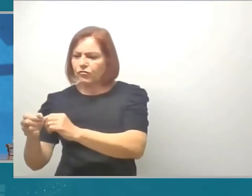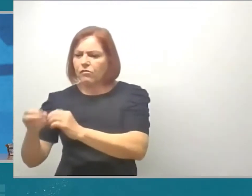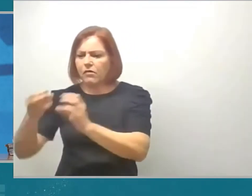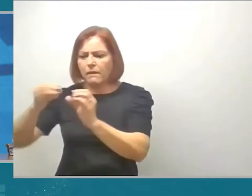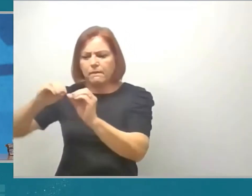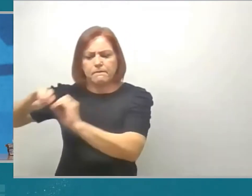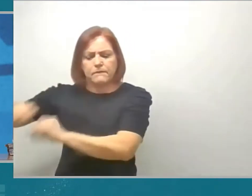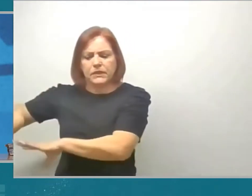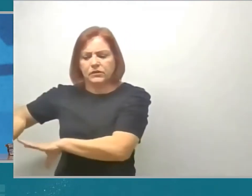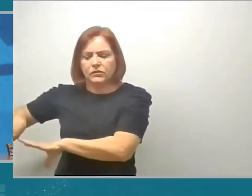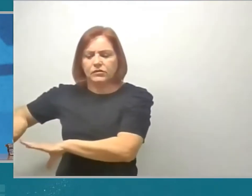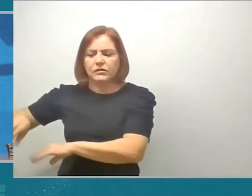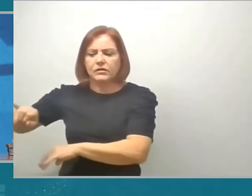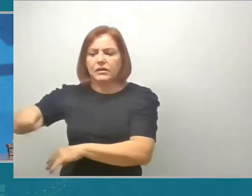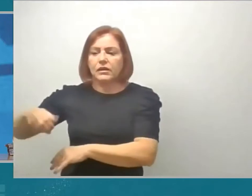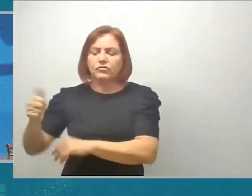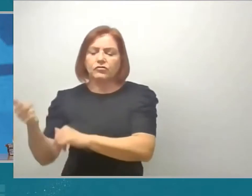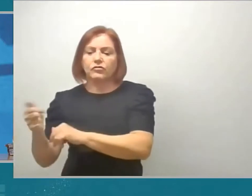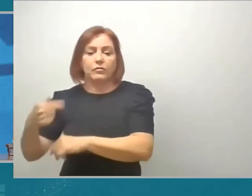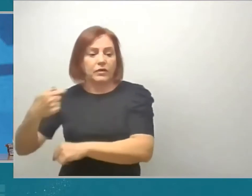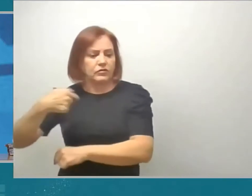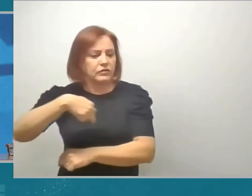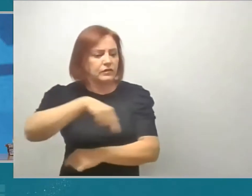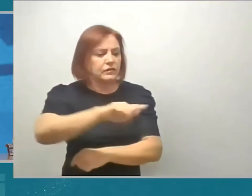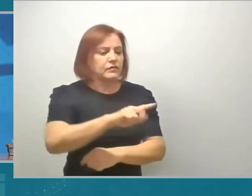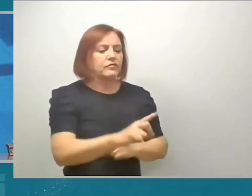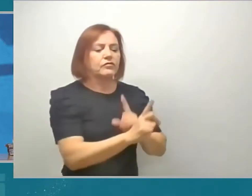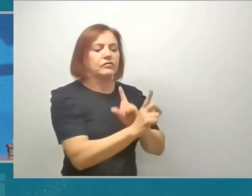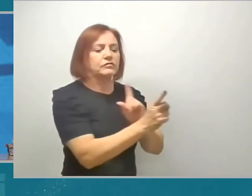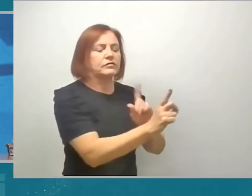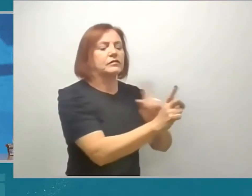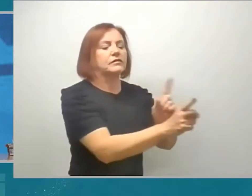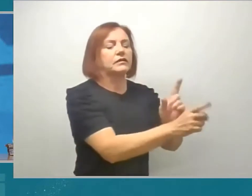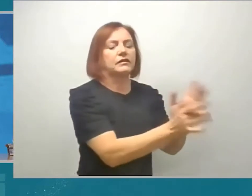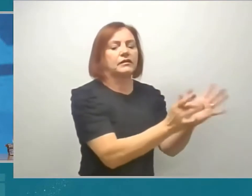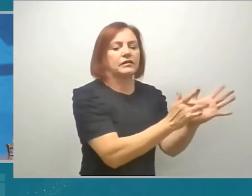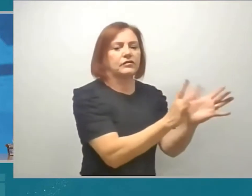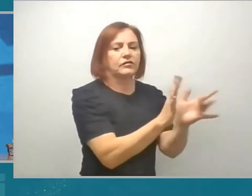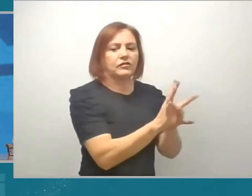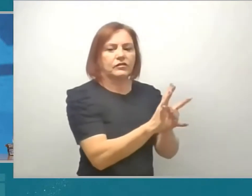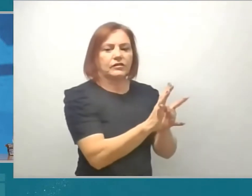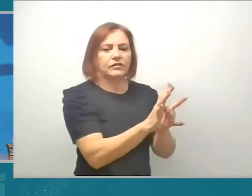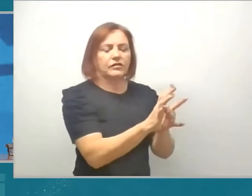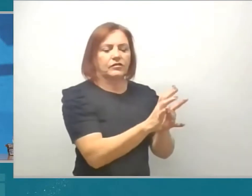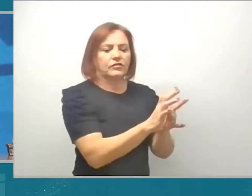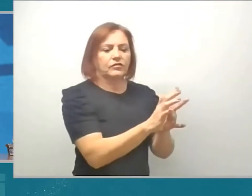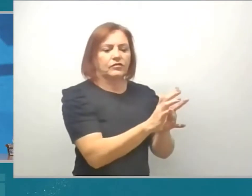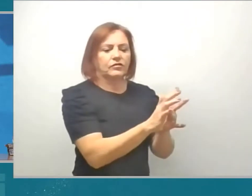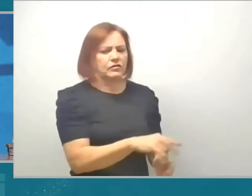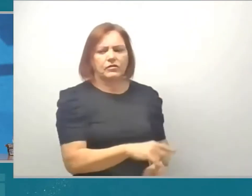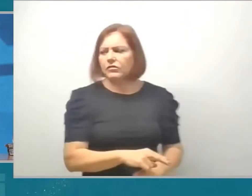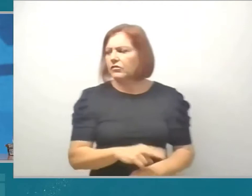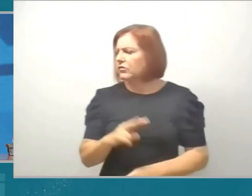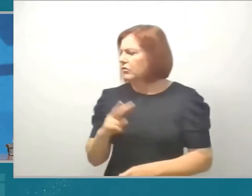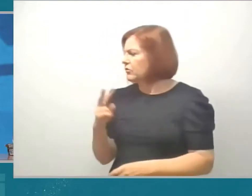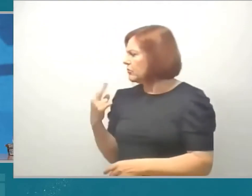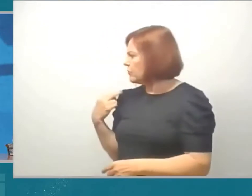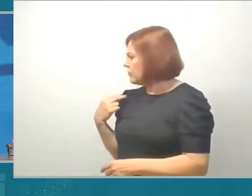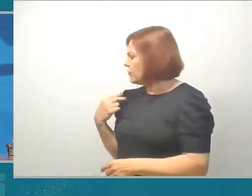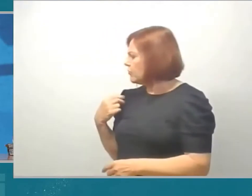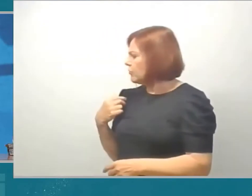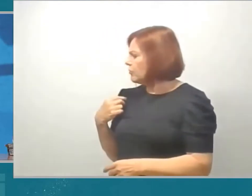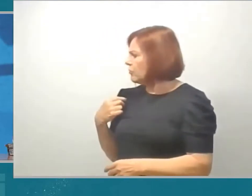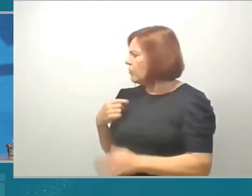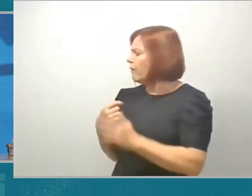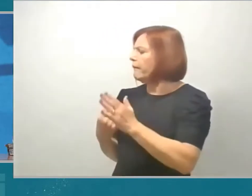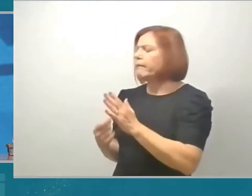aí, e Jesus, voltando-se, vendo que o seguiam, disse-lhes: que buscais? Disseram: